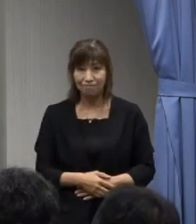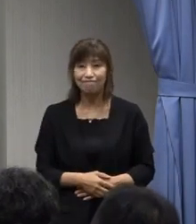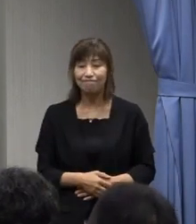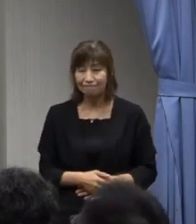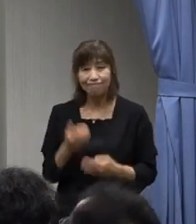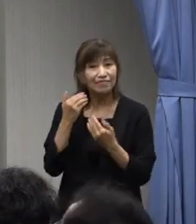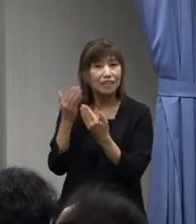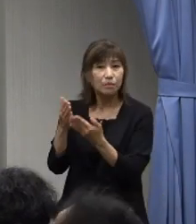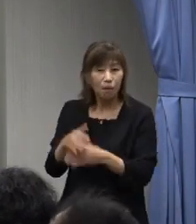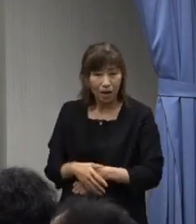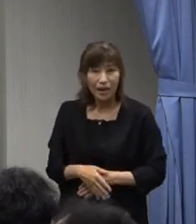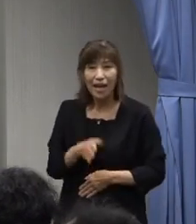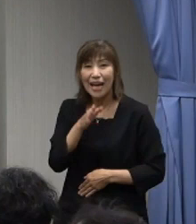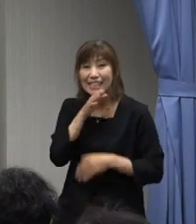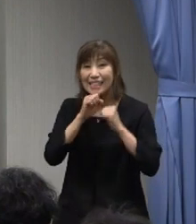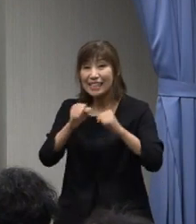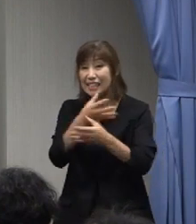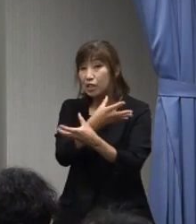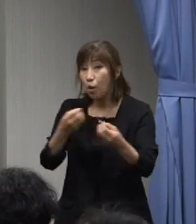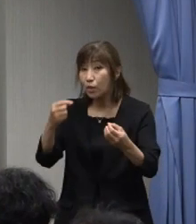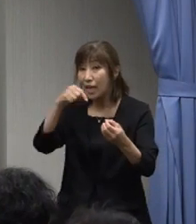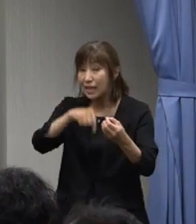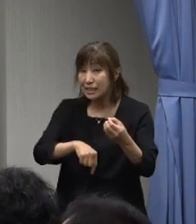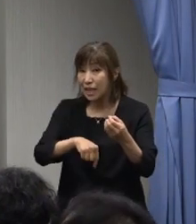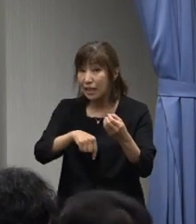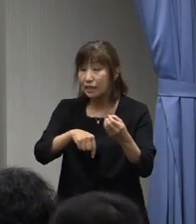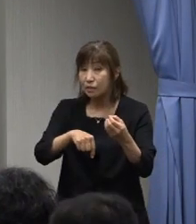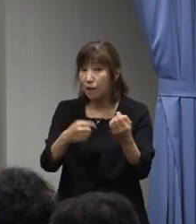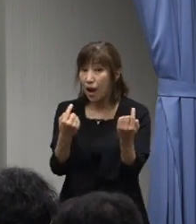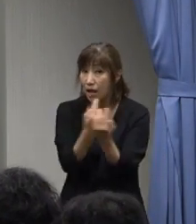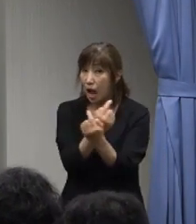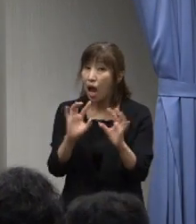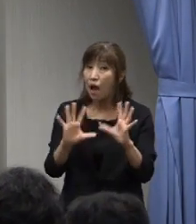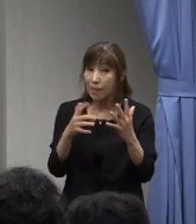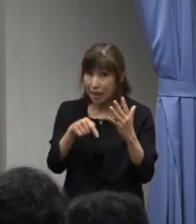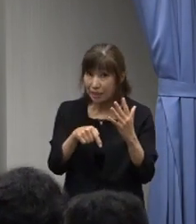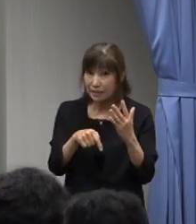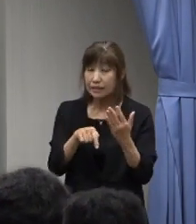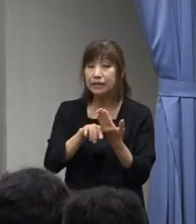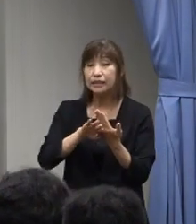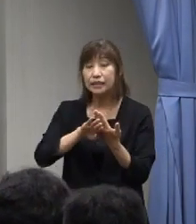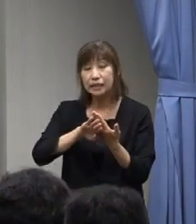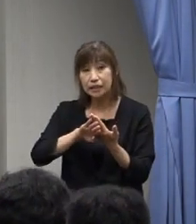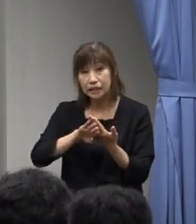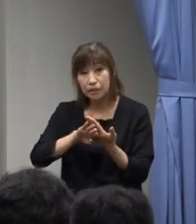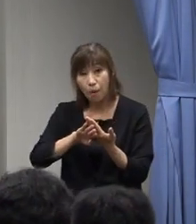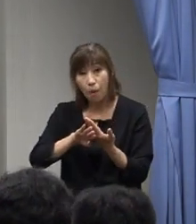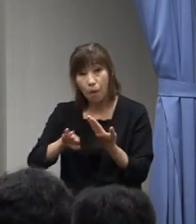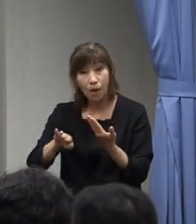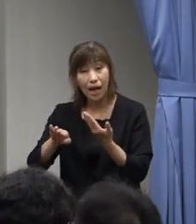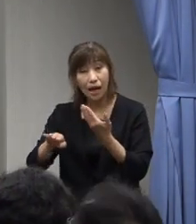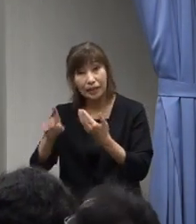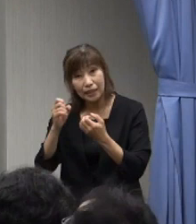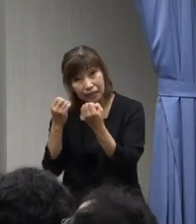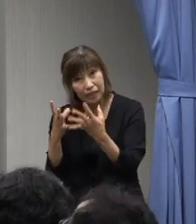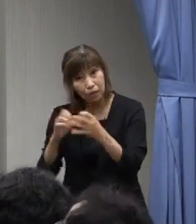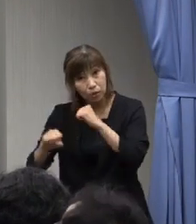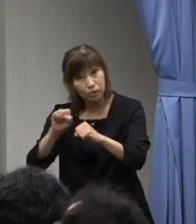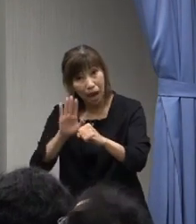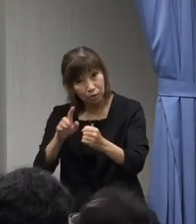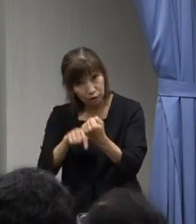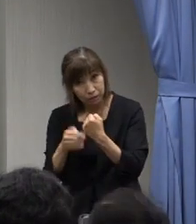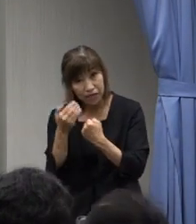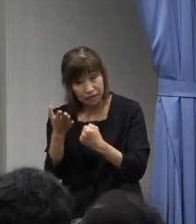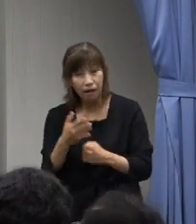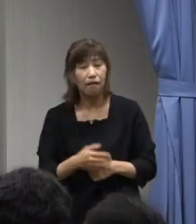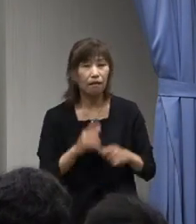つまり実施協定自体はそのものは変えないけれども、そういったのを改めて組み合っていた、